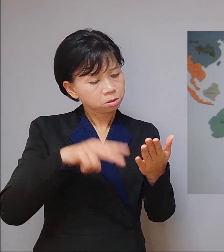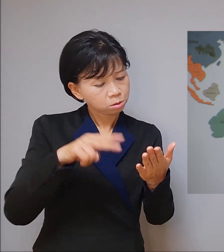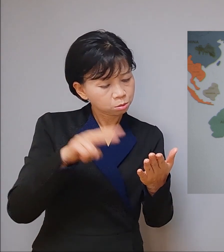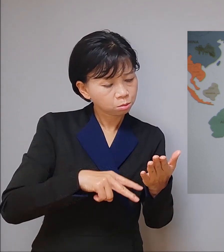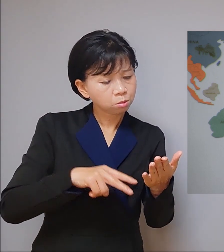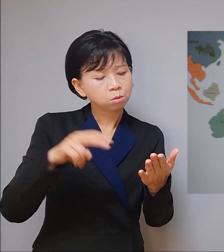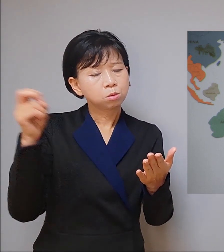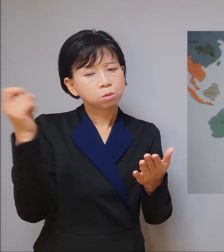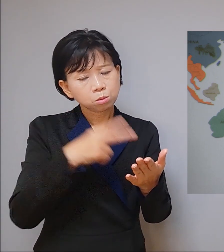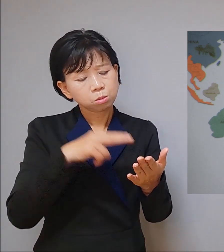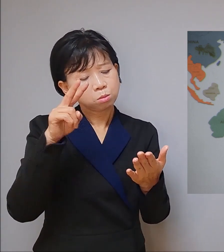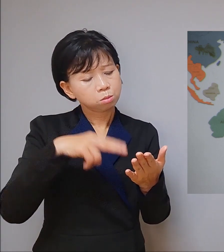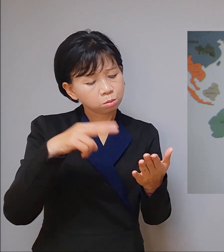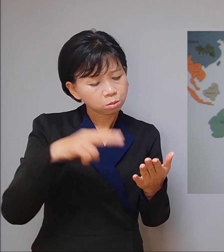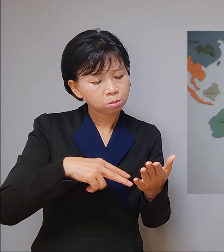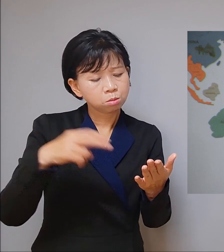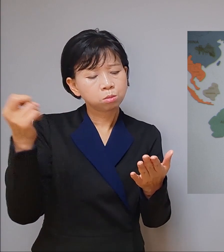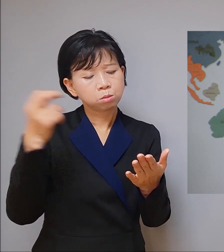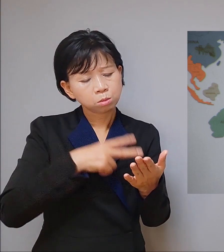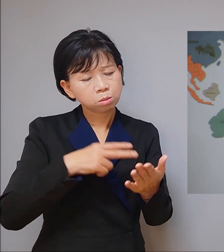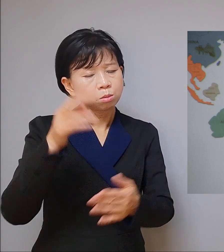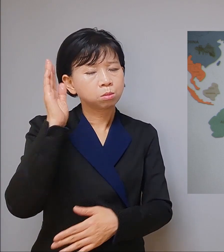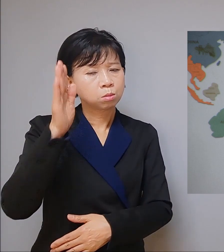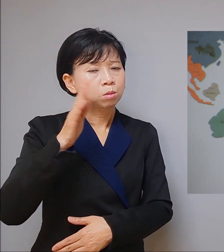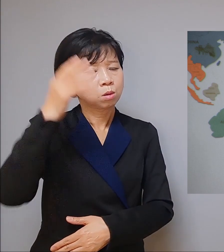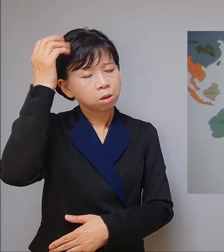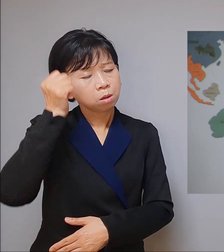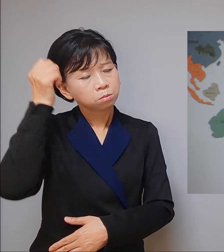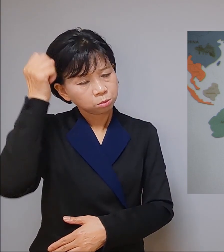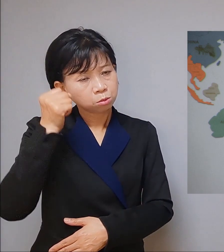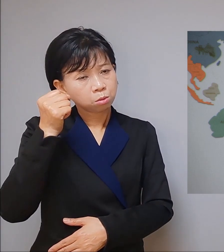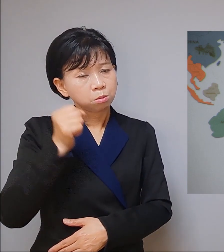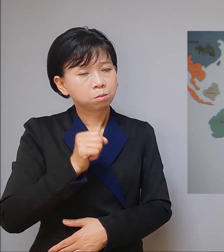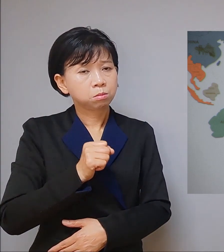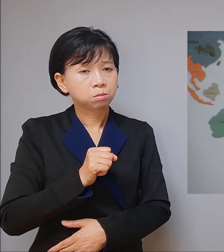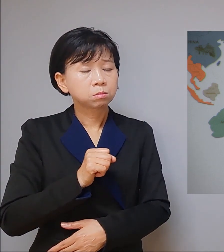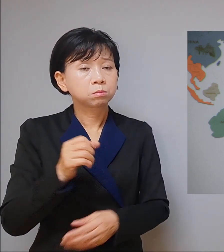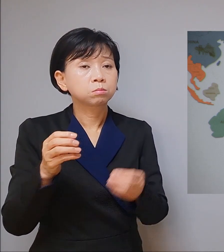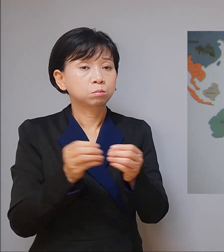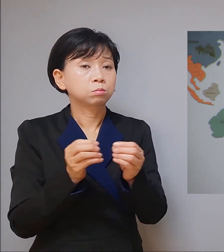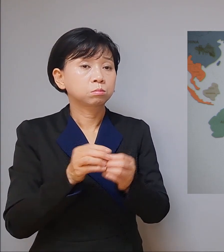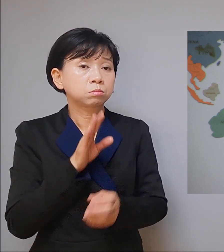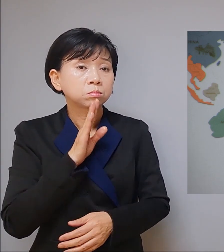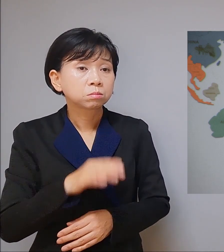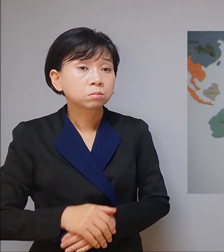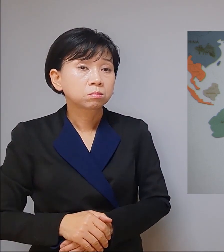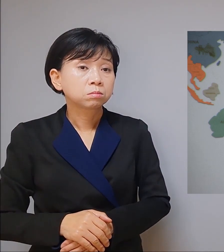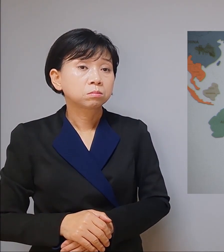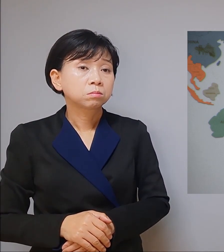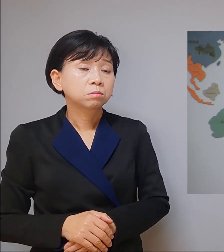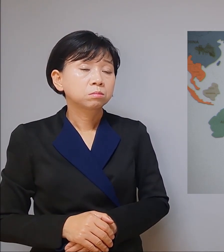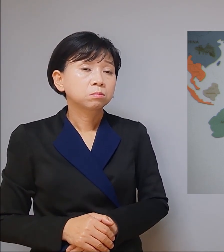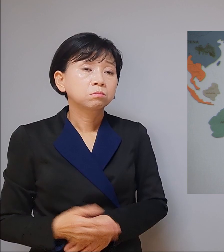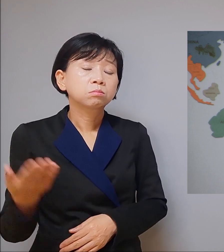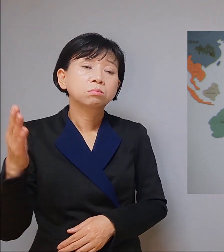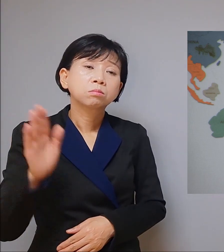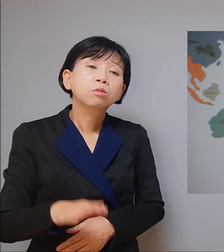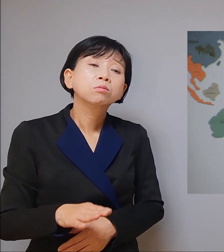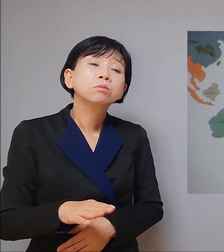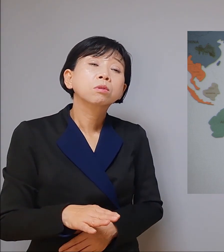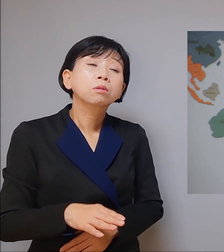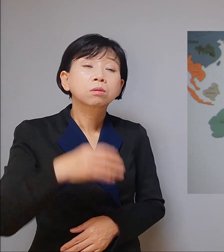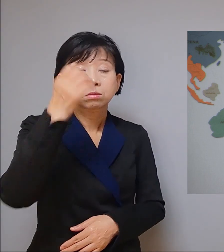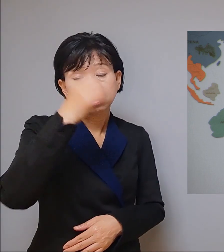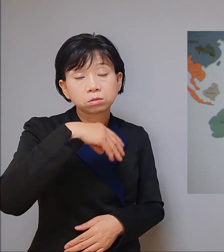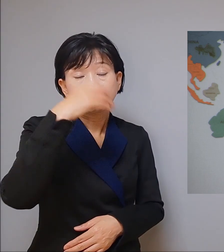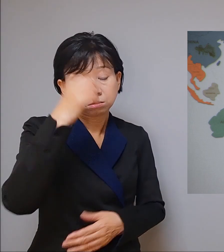읽고 또 듣고 때로는 암송까지 하는 말씀입니다. 그래서 그럴까요? 별로 의미심장하게 다가오지